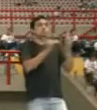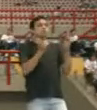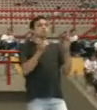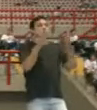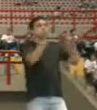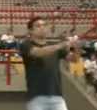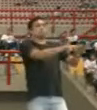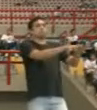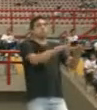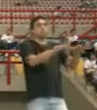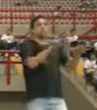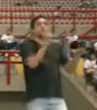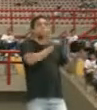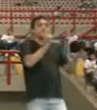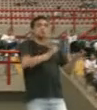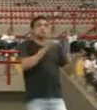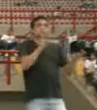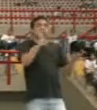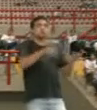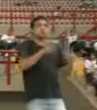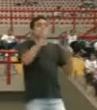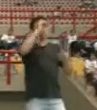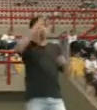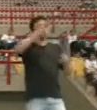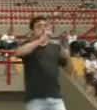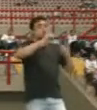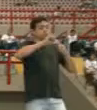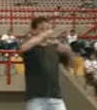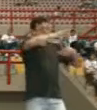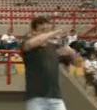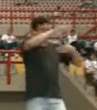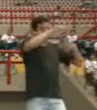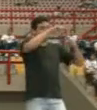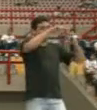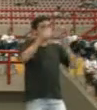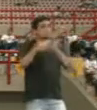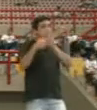inserção, principalmente no Ocidente, o que demonstra a